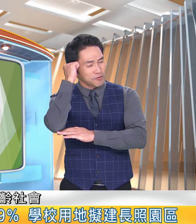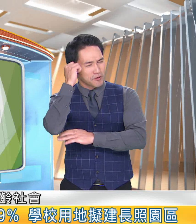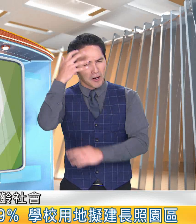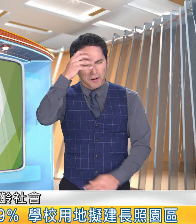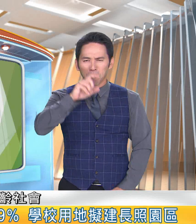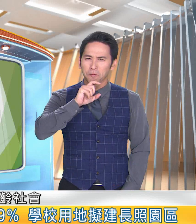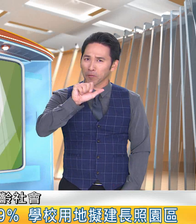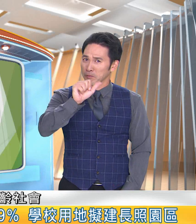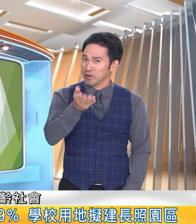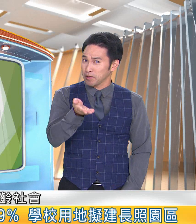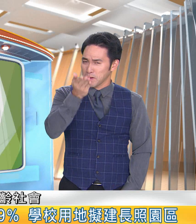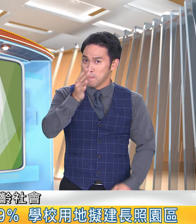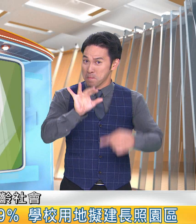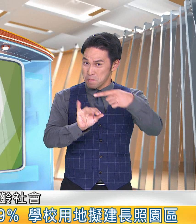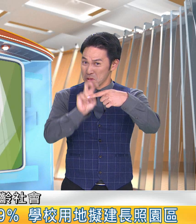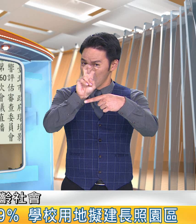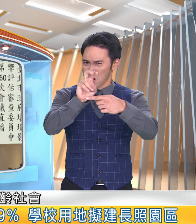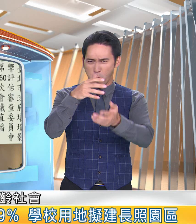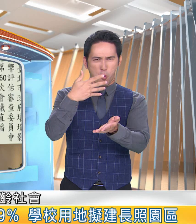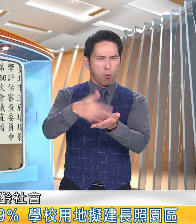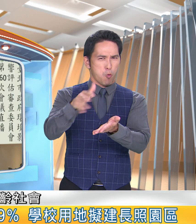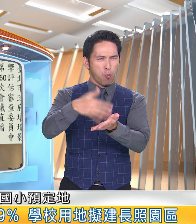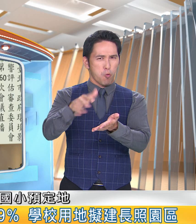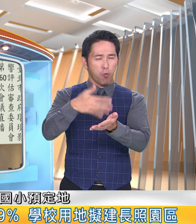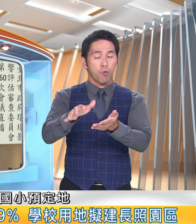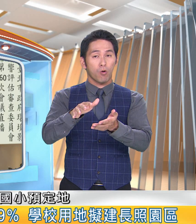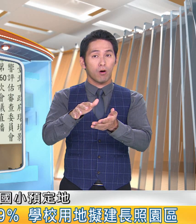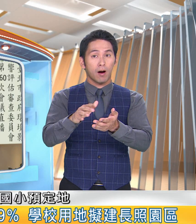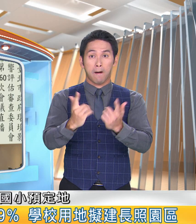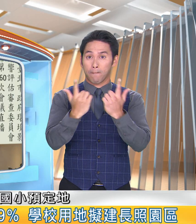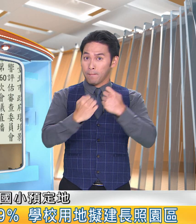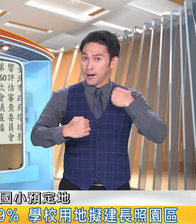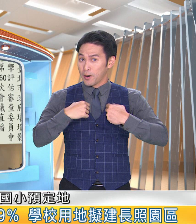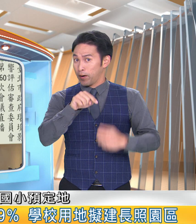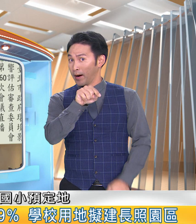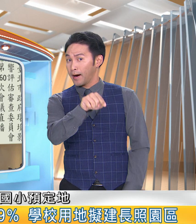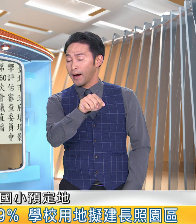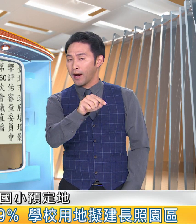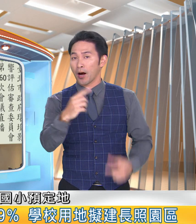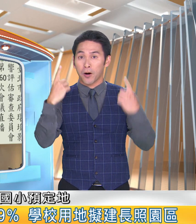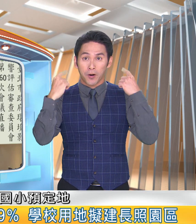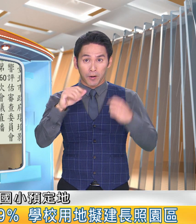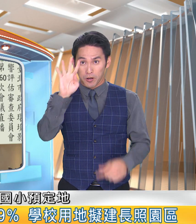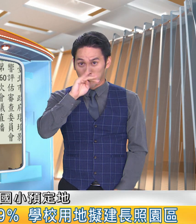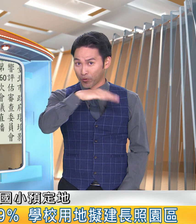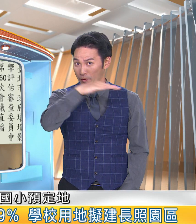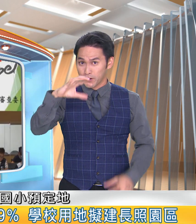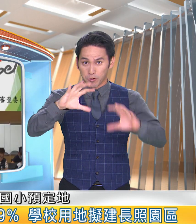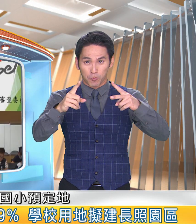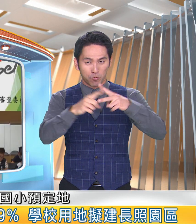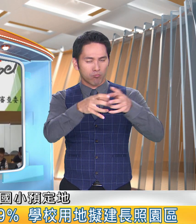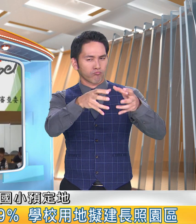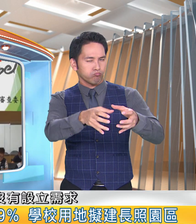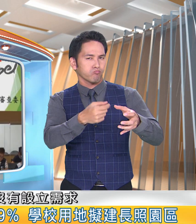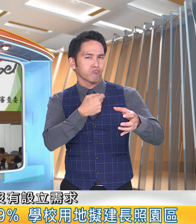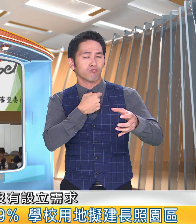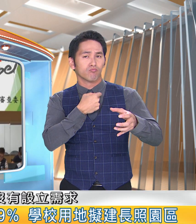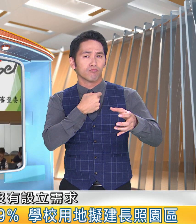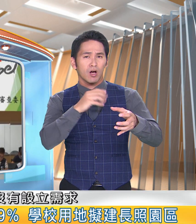台北市迈入超高龄社会，位于北投的秀山国小预定地，也因为少子